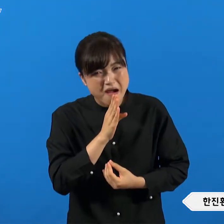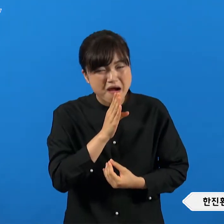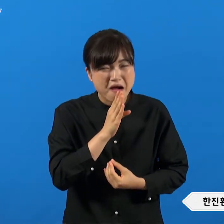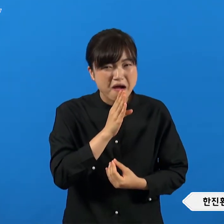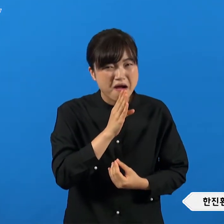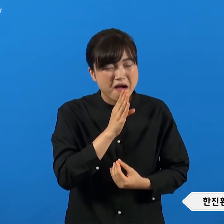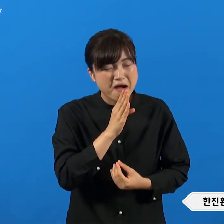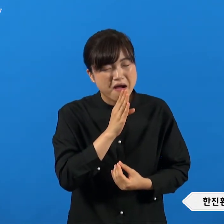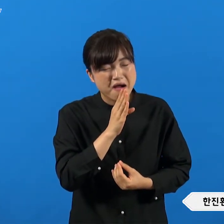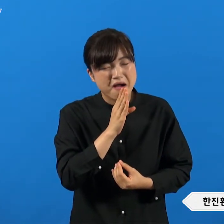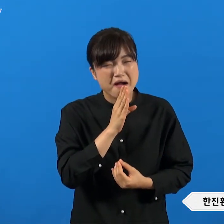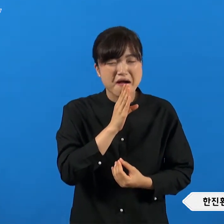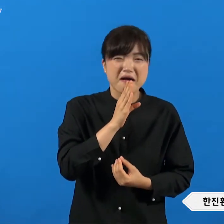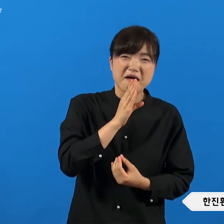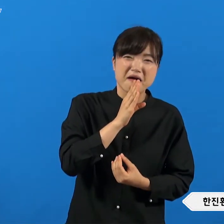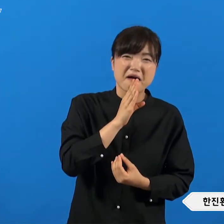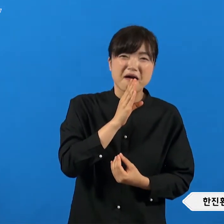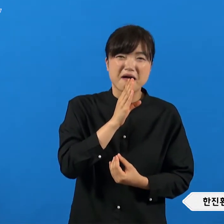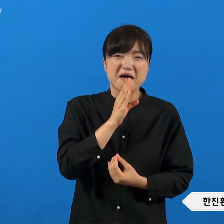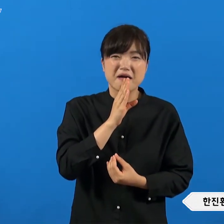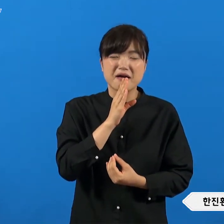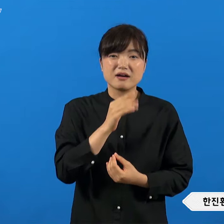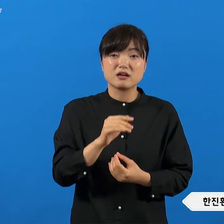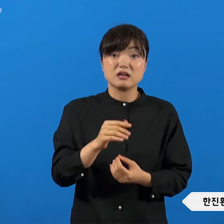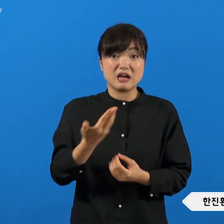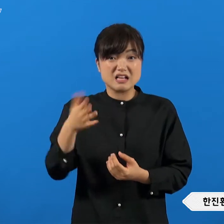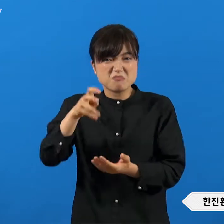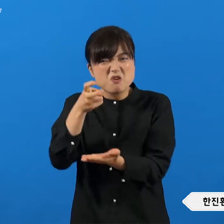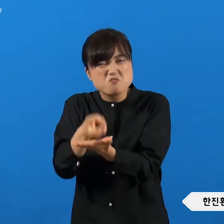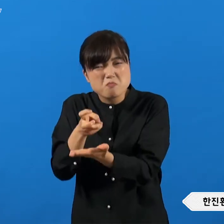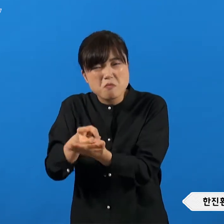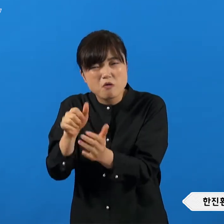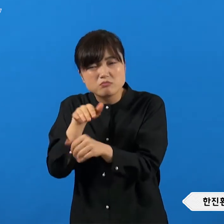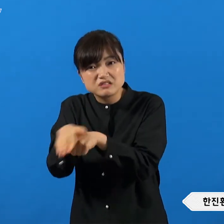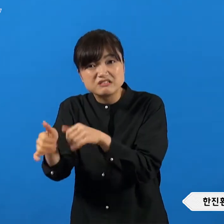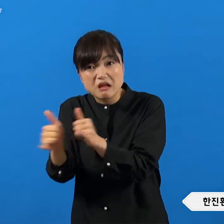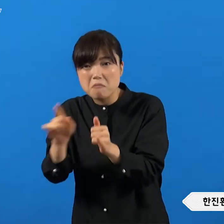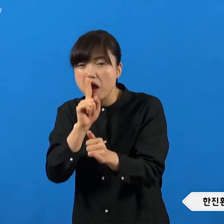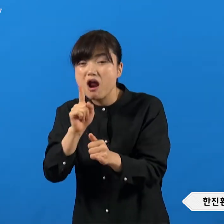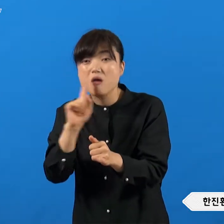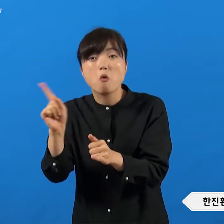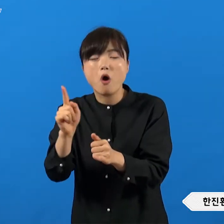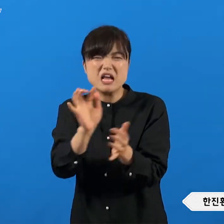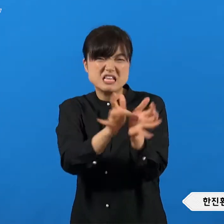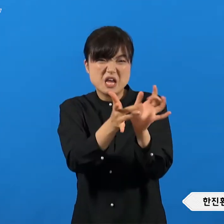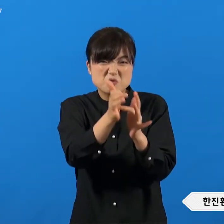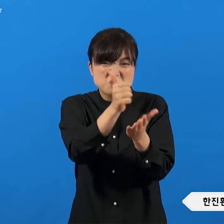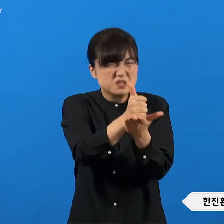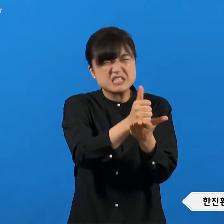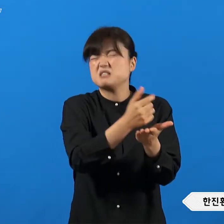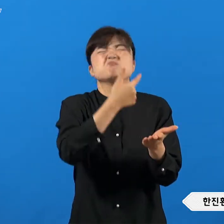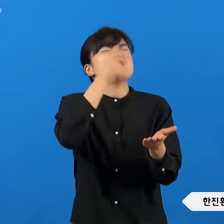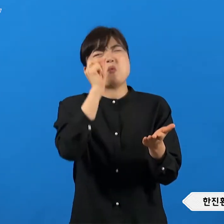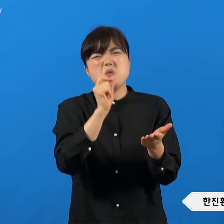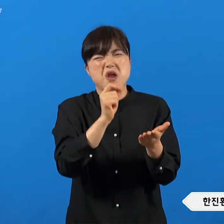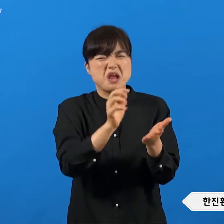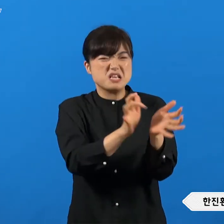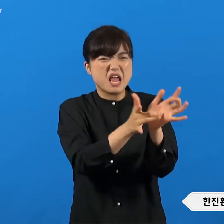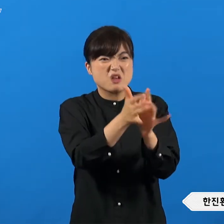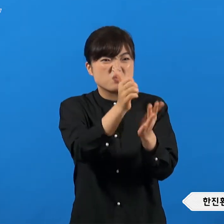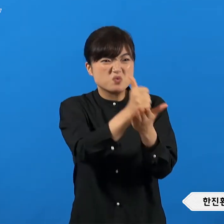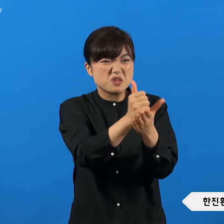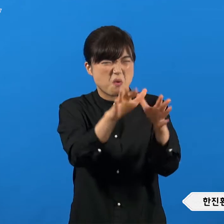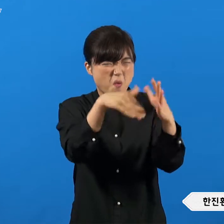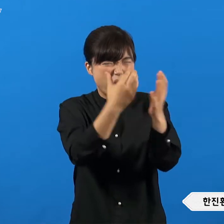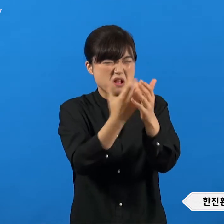튼튼한가 하는 것이 문제지요. 율법주의자들은 아니라고 합니다. 예수님의 등은 그 정도로